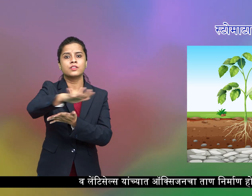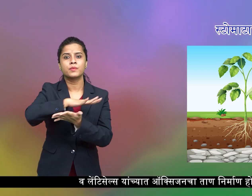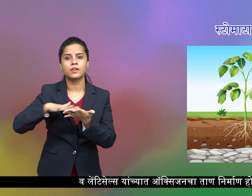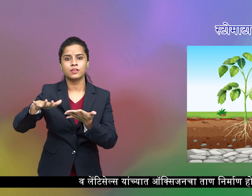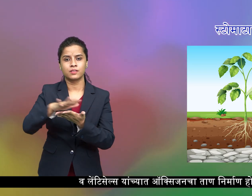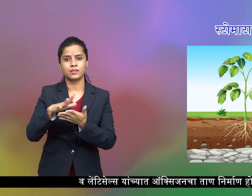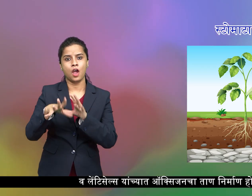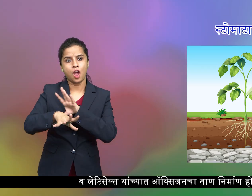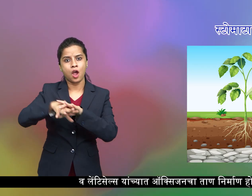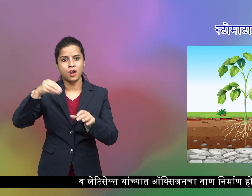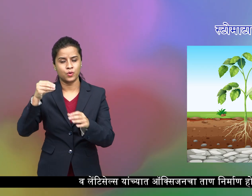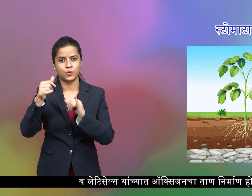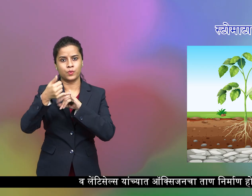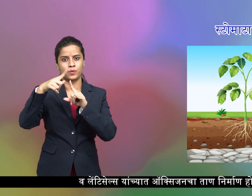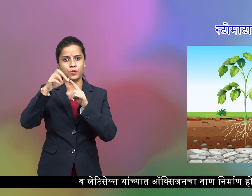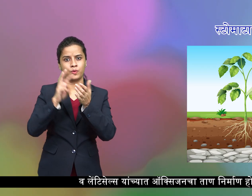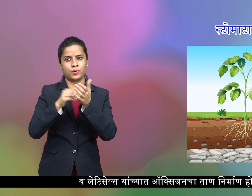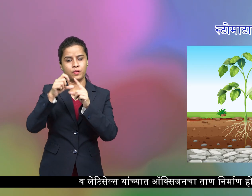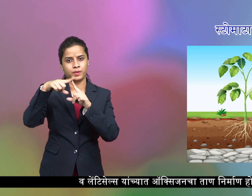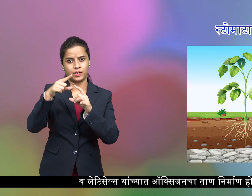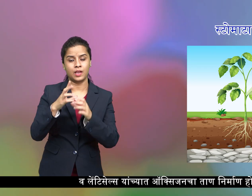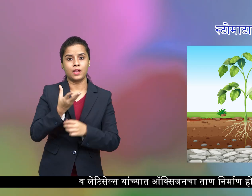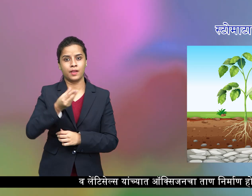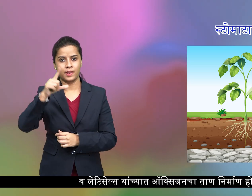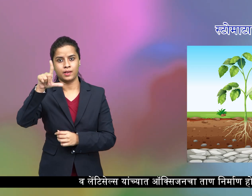व लेंटिसेल्स यांच्यात ऑक्सिजनचा ताण निर्माण होतो.